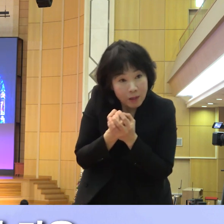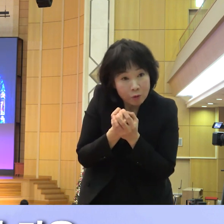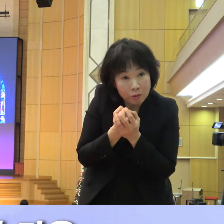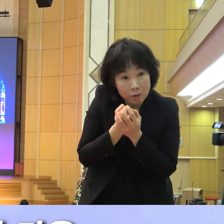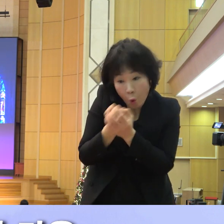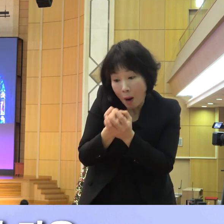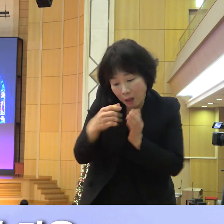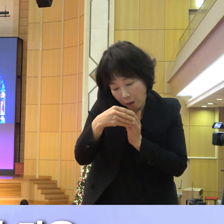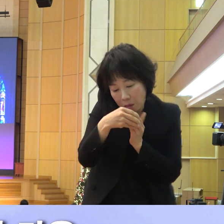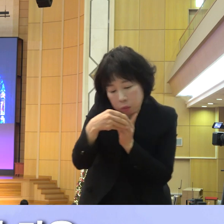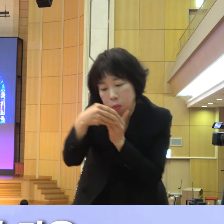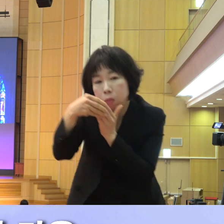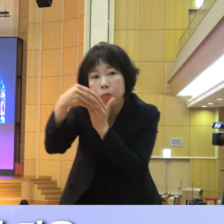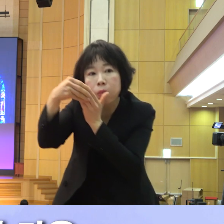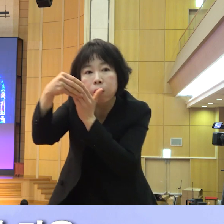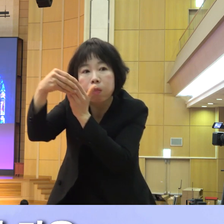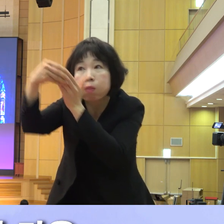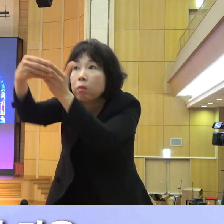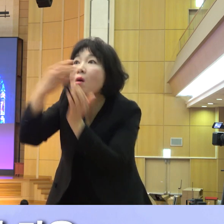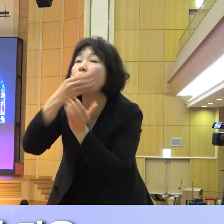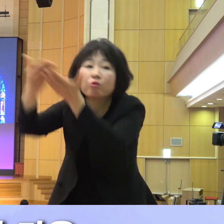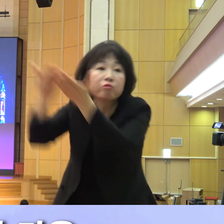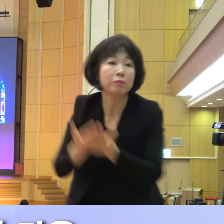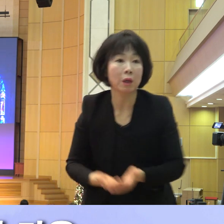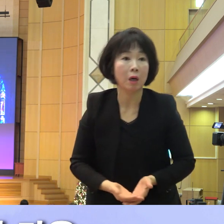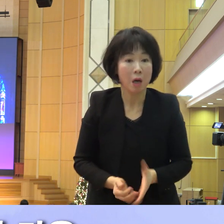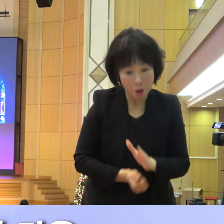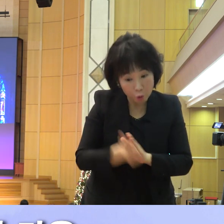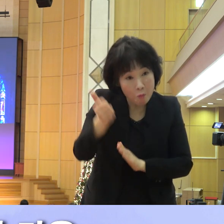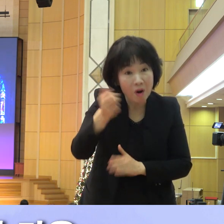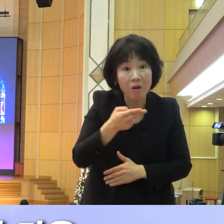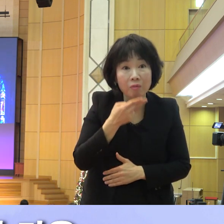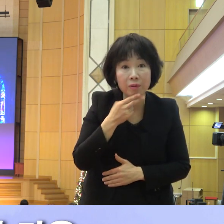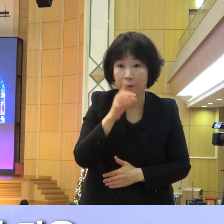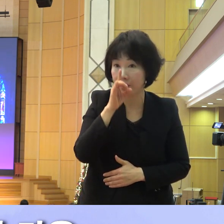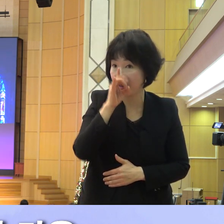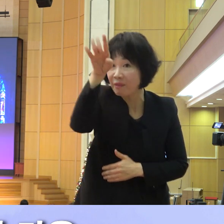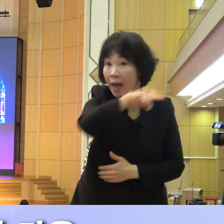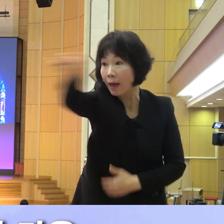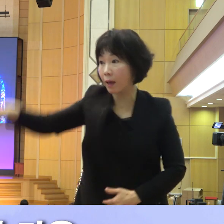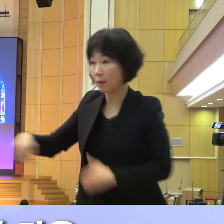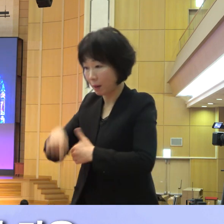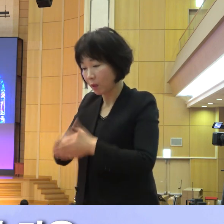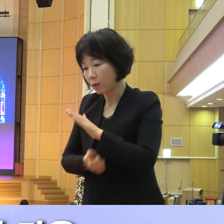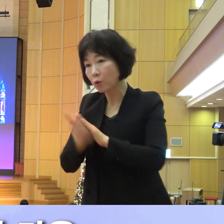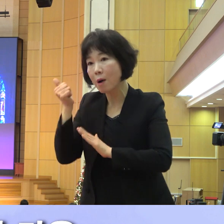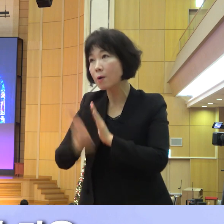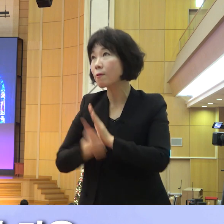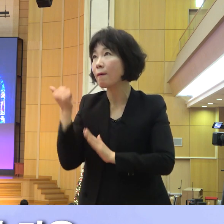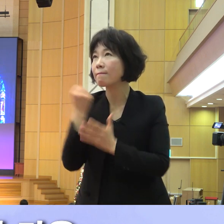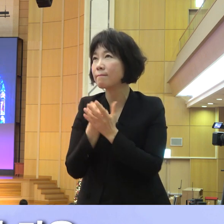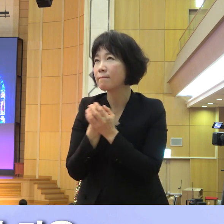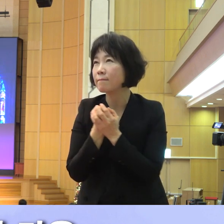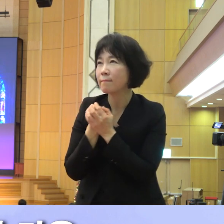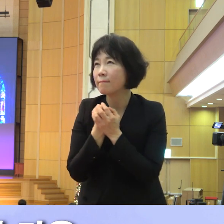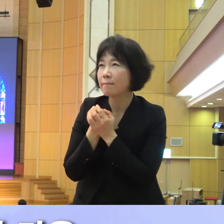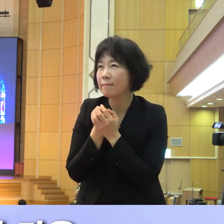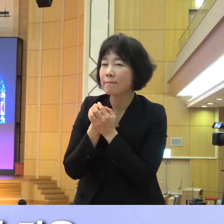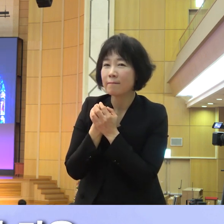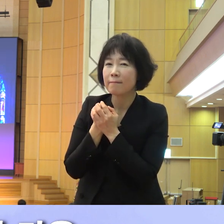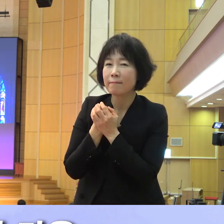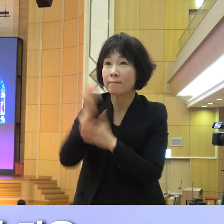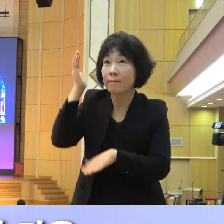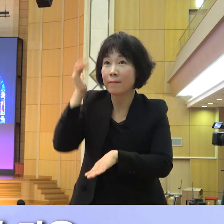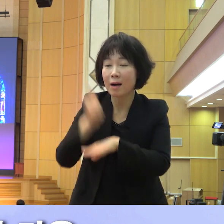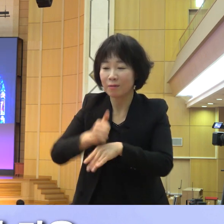것처럼 소망이 나를 그 소망을 이룰 수 있는 쪽으로 이끌고 가는 것입니다. 반드시 소망을 이루게